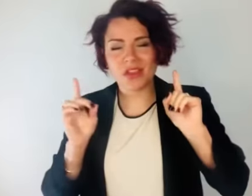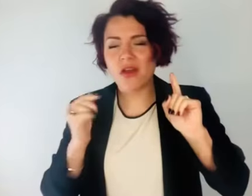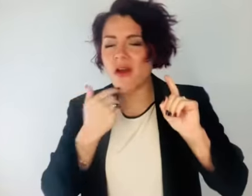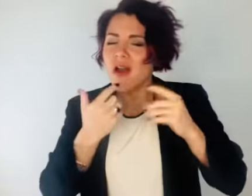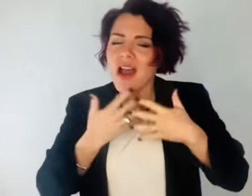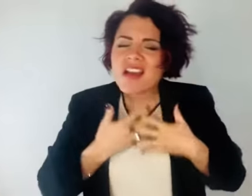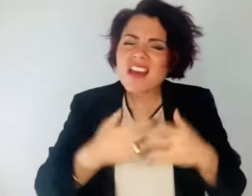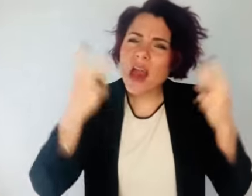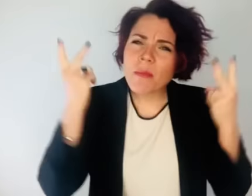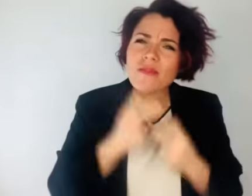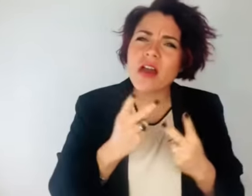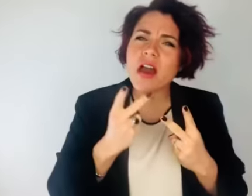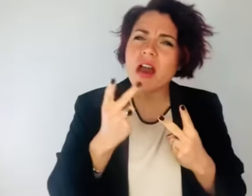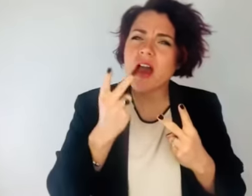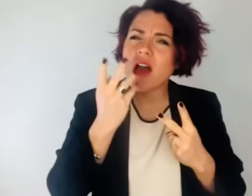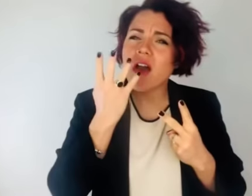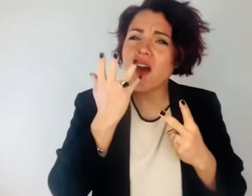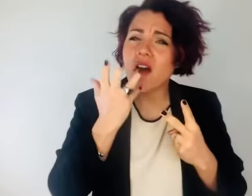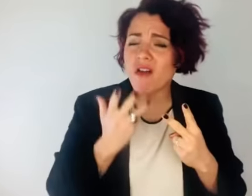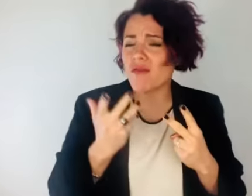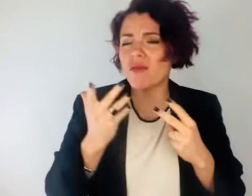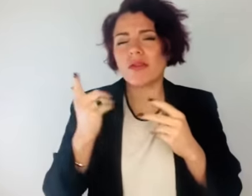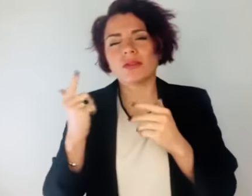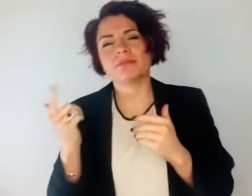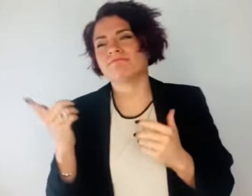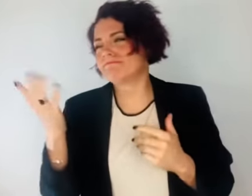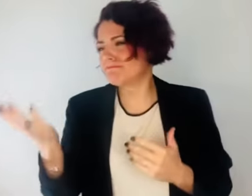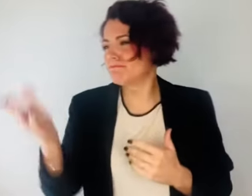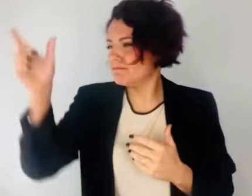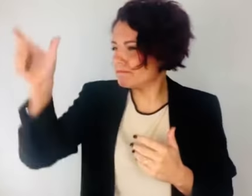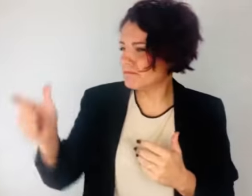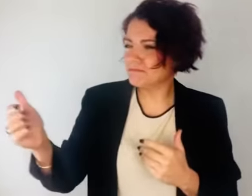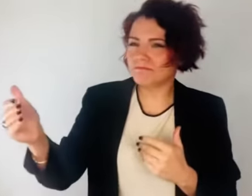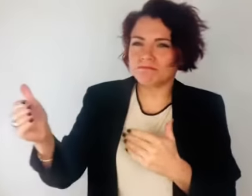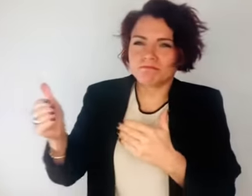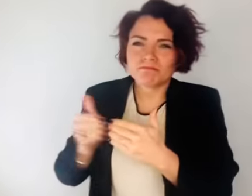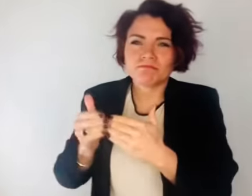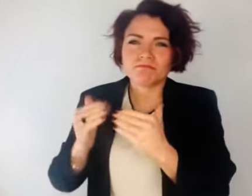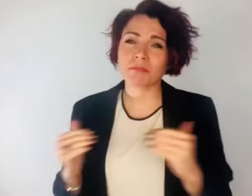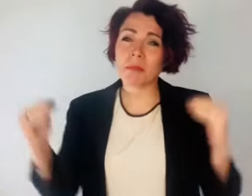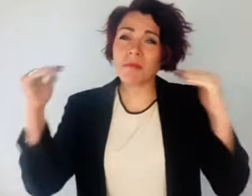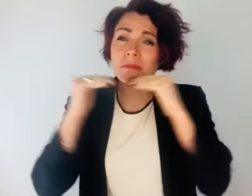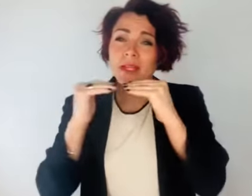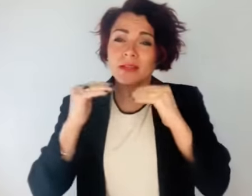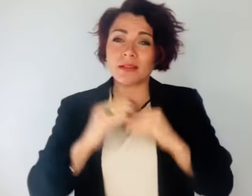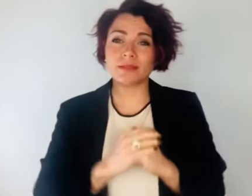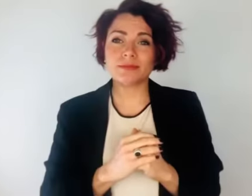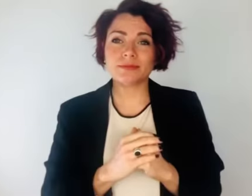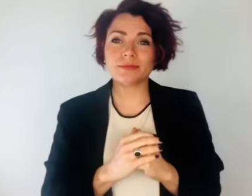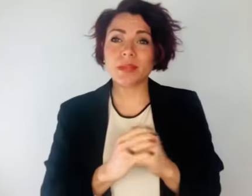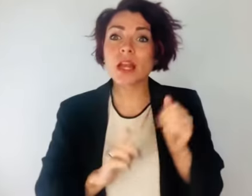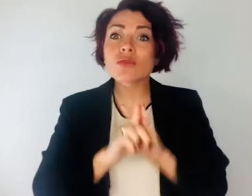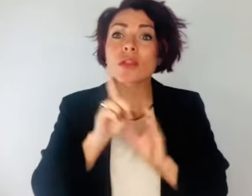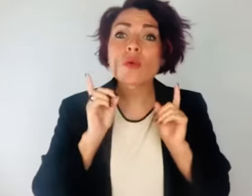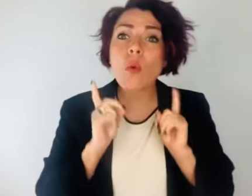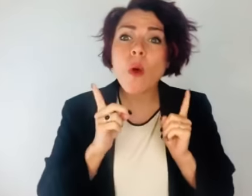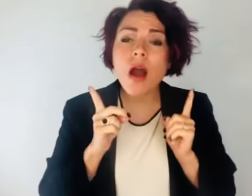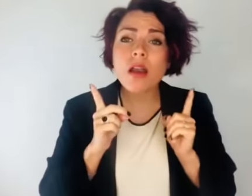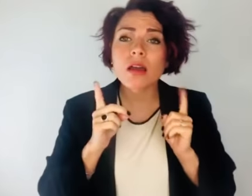con colui che viene amato ma chi ama si fa e ce la mette tutta per che l'amato raggiunga il suo stesso livello e